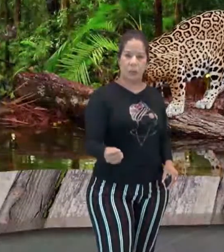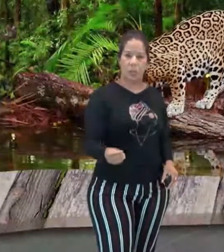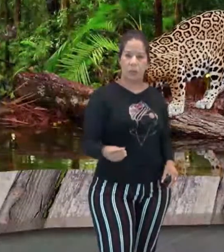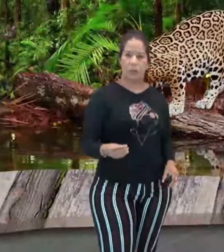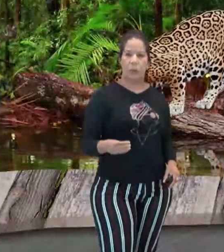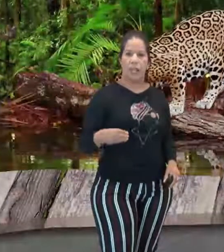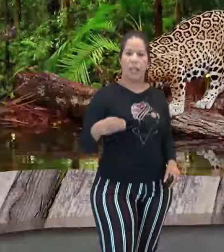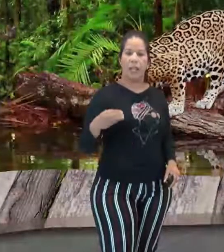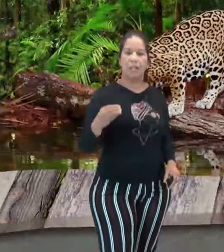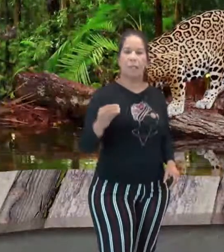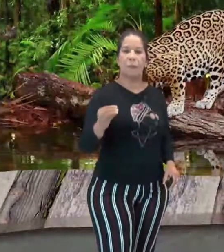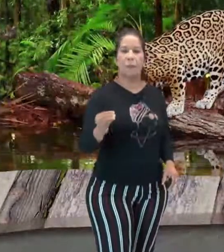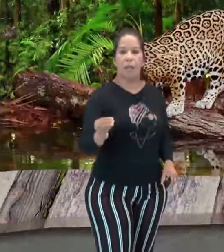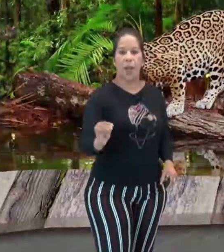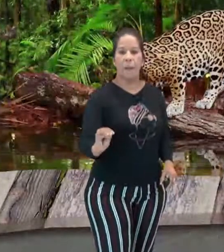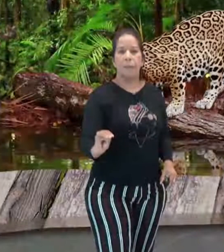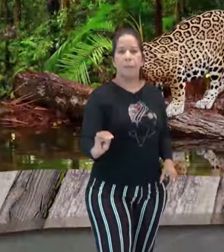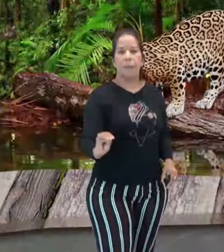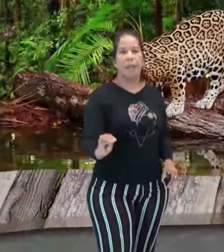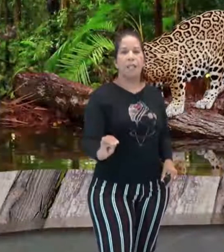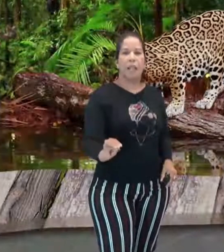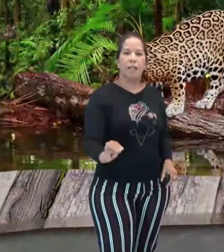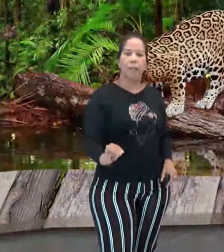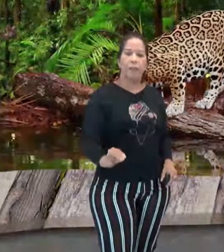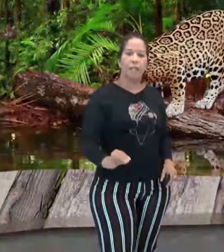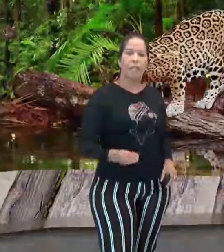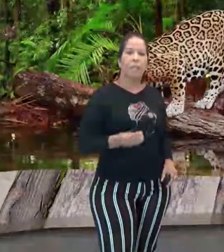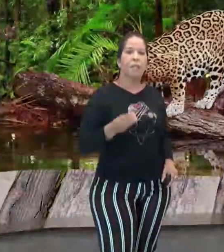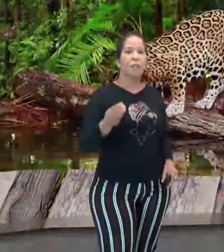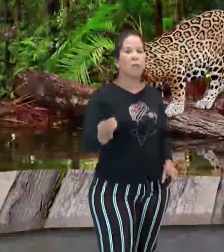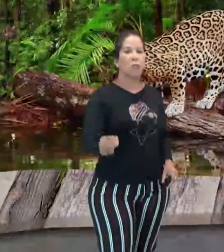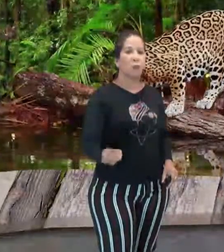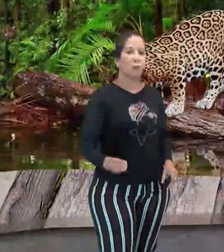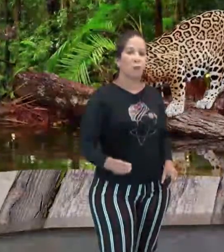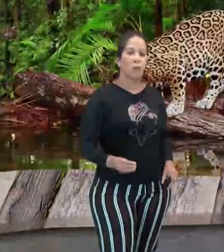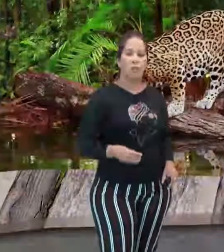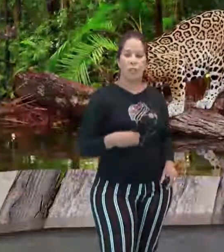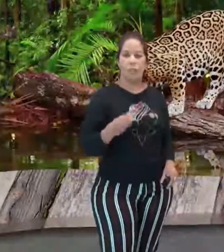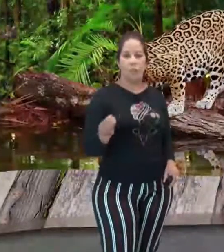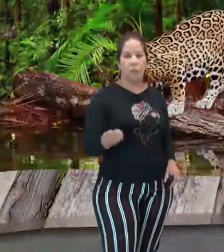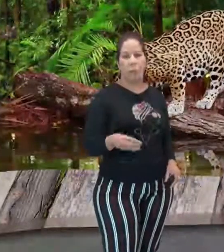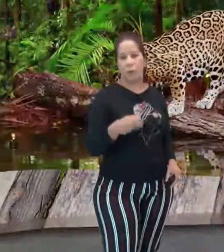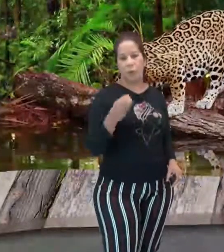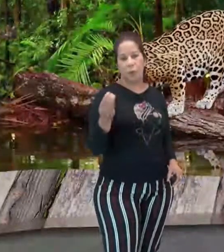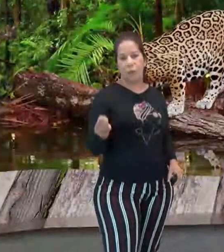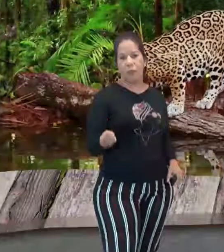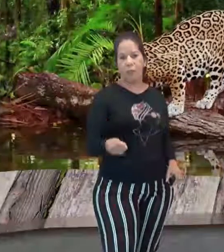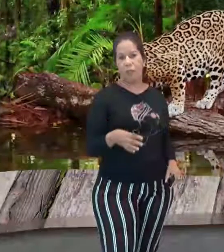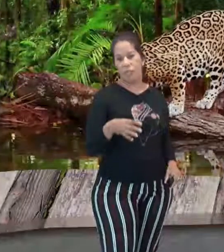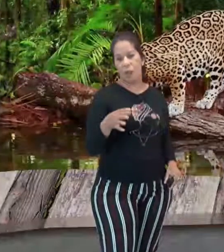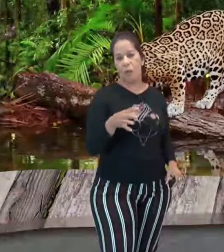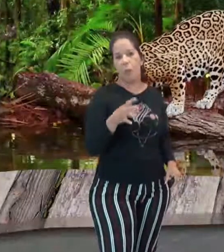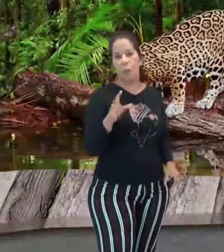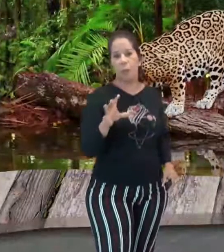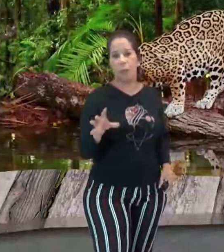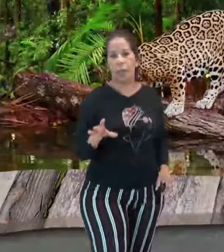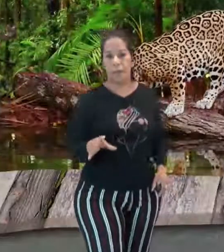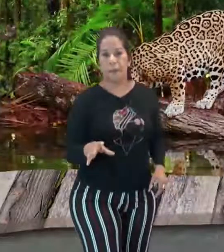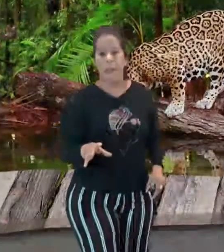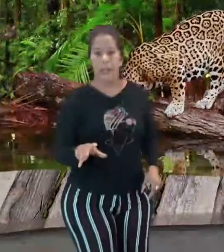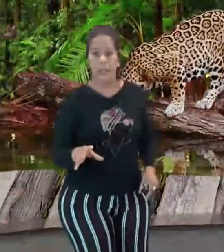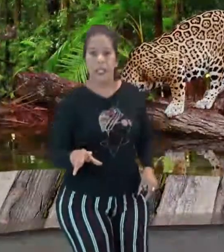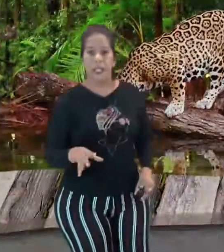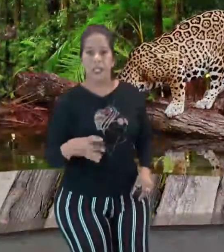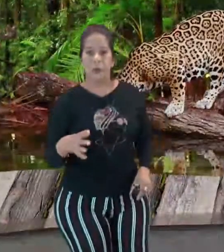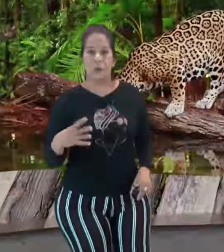né, do canal da uretra, tá? Para estar também eliminando os espermatozoides que porventura tem algum